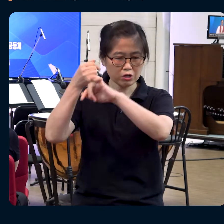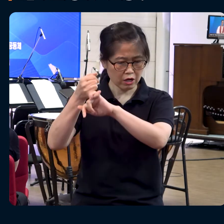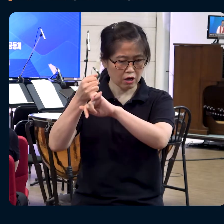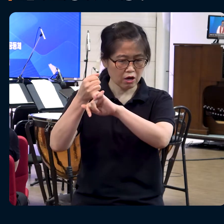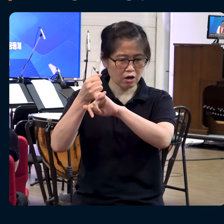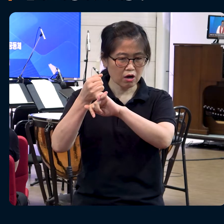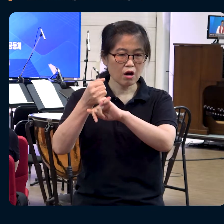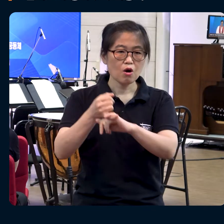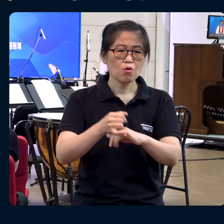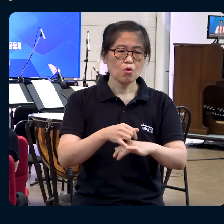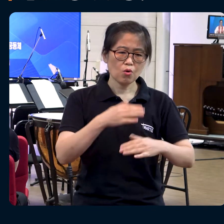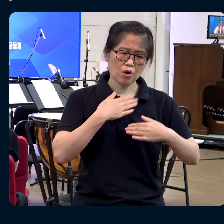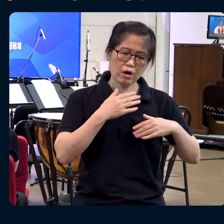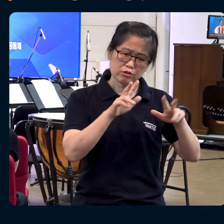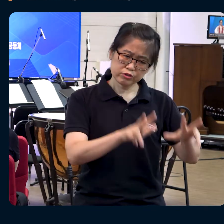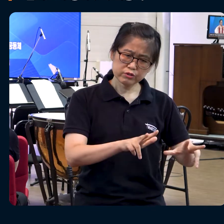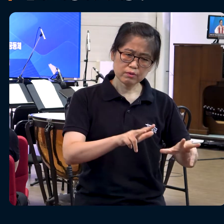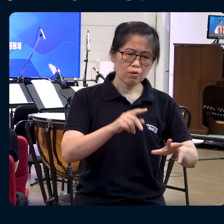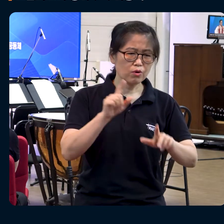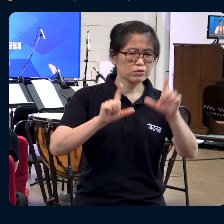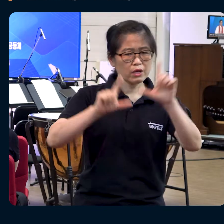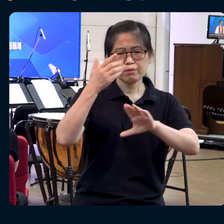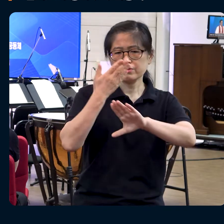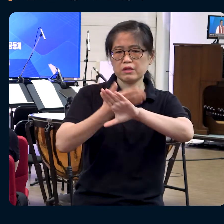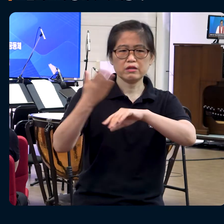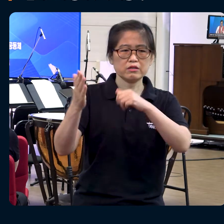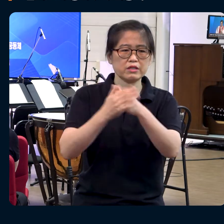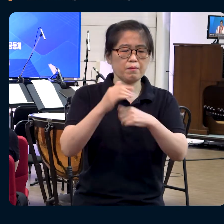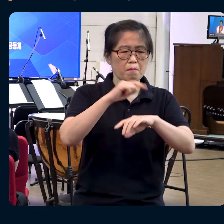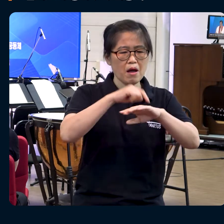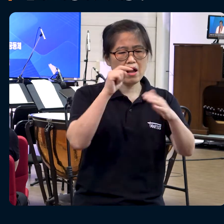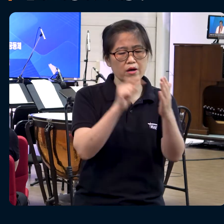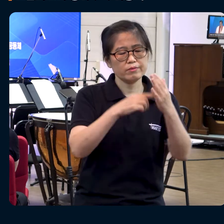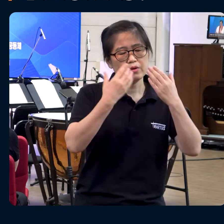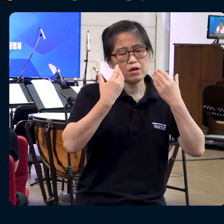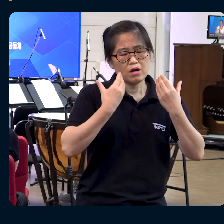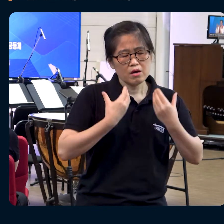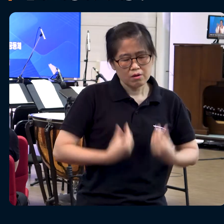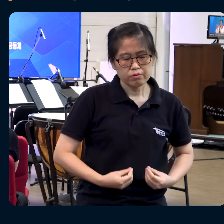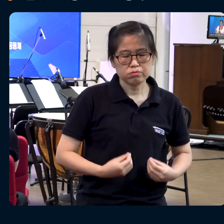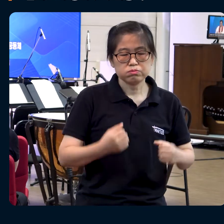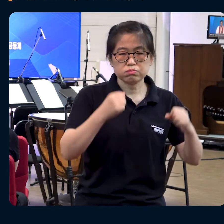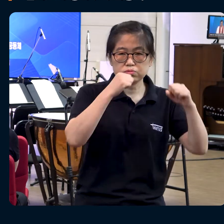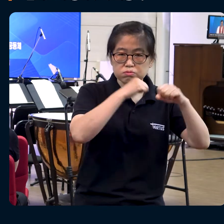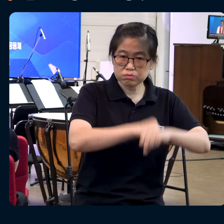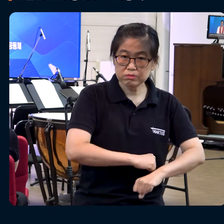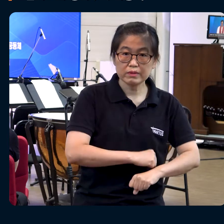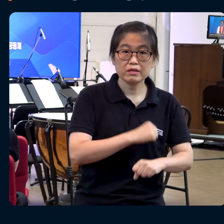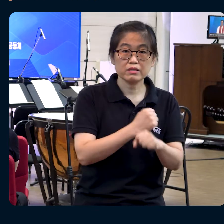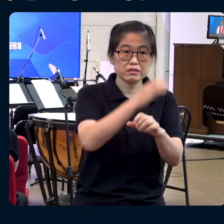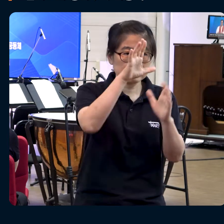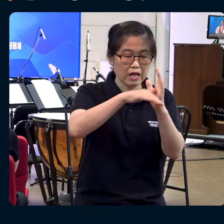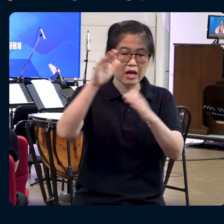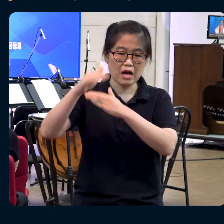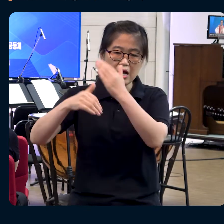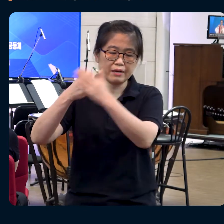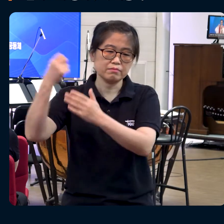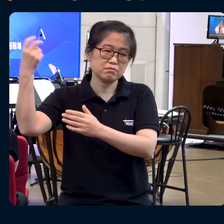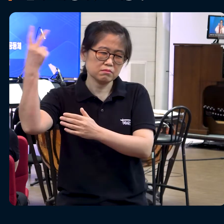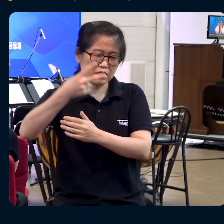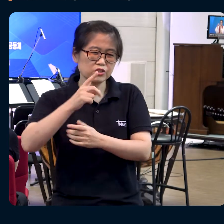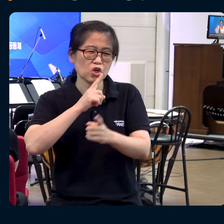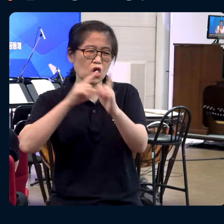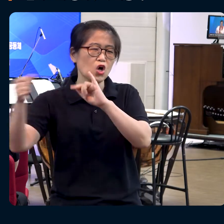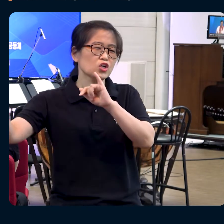현실 사이의 간격 때문에 지치면서, 그러면서 그 마음이 무너져 버렸을 때, 그 무너진 마음을 다시 세우기 위해서 하나님이 어떻게 하셨느냐?